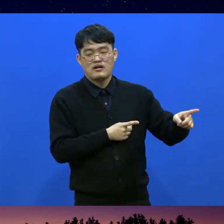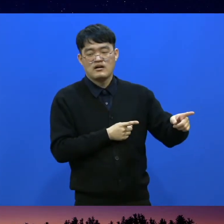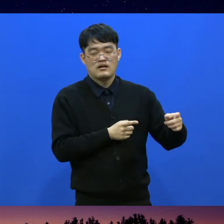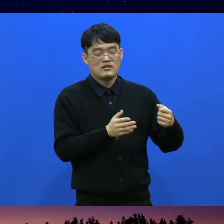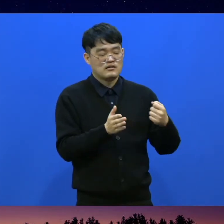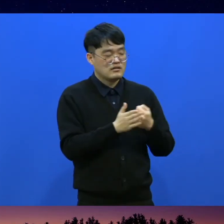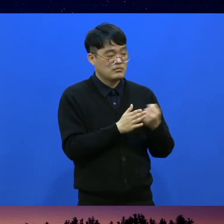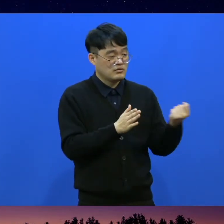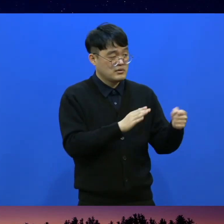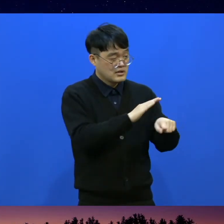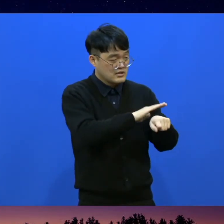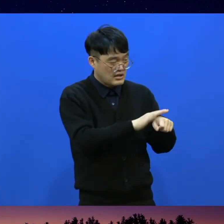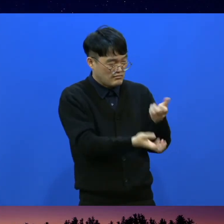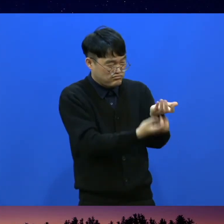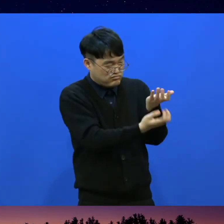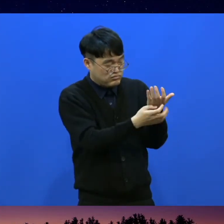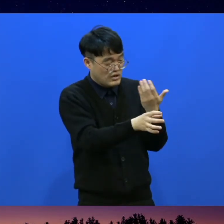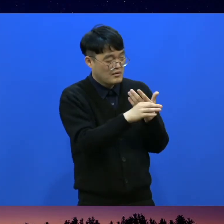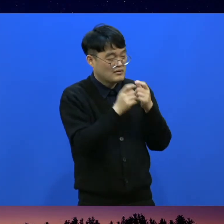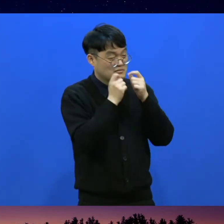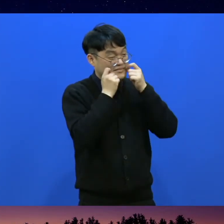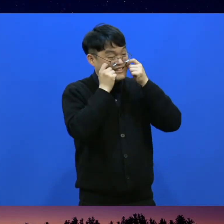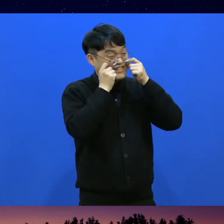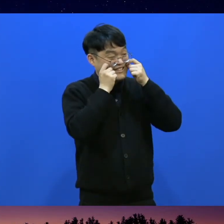어떻게 잘 살면 되겠지 뭐.